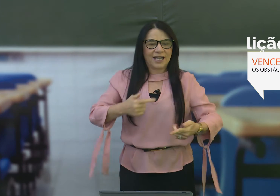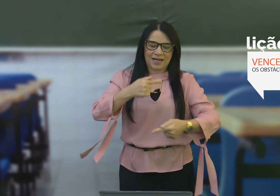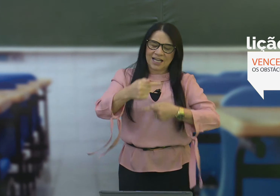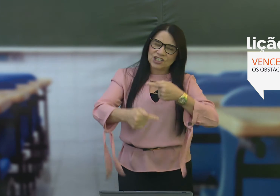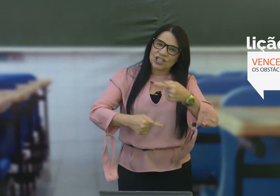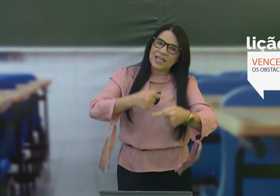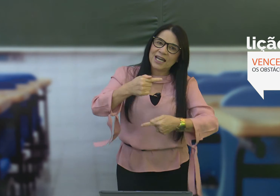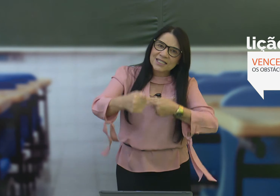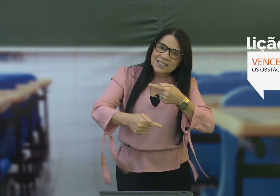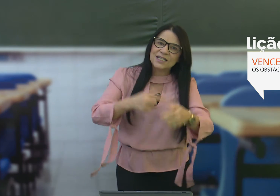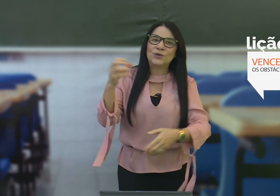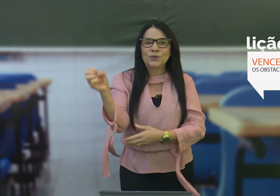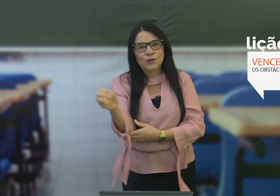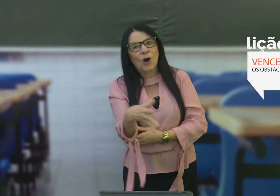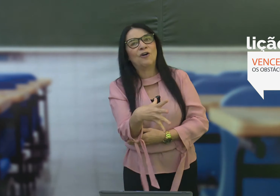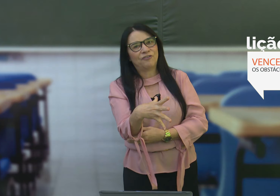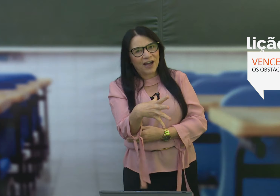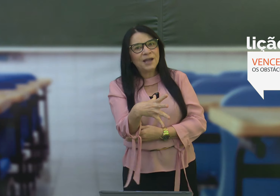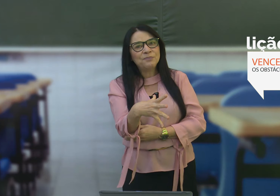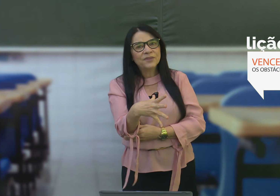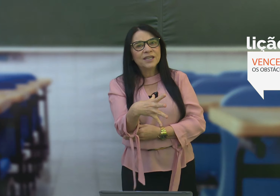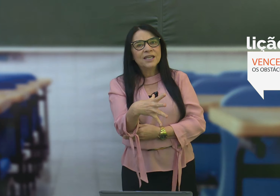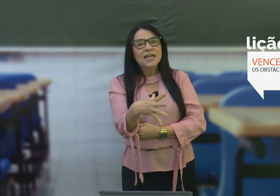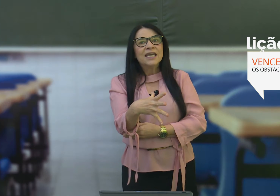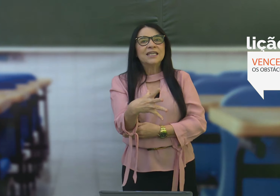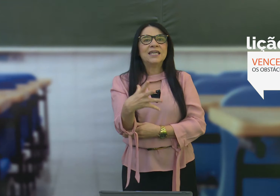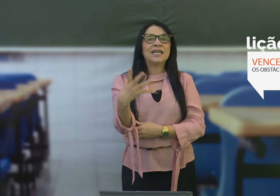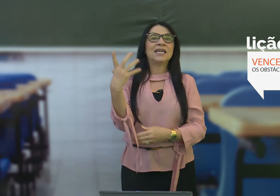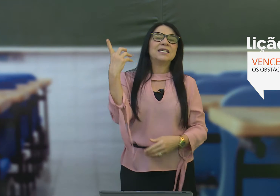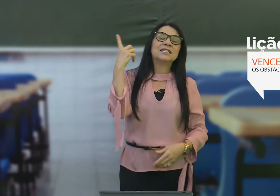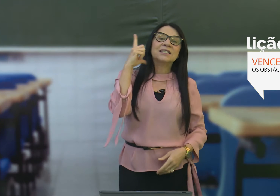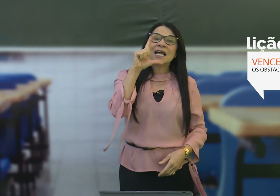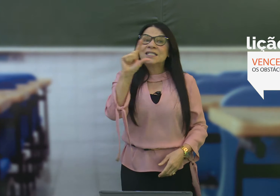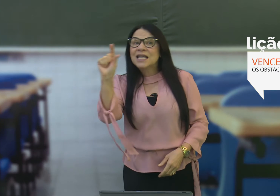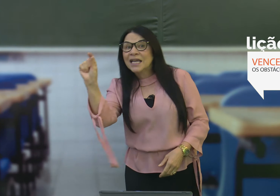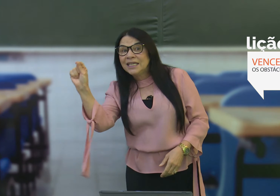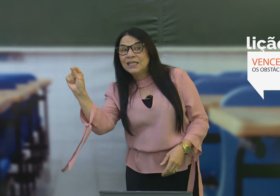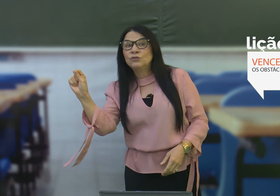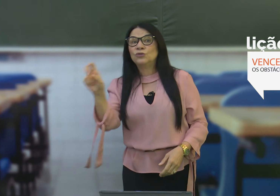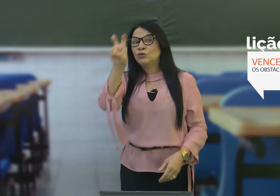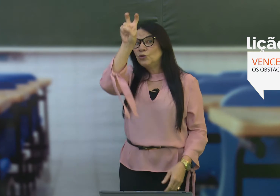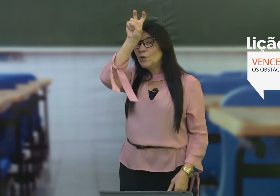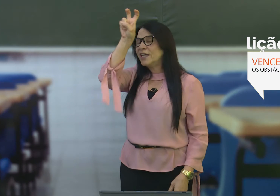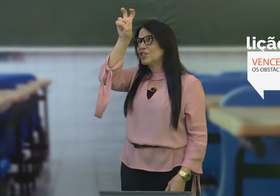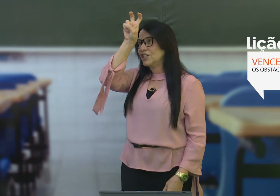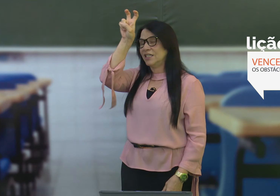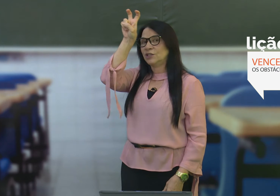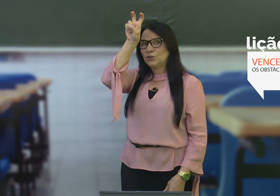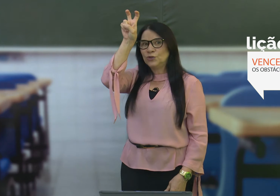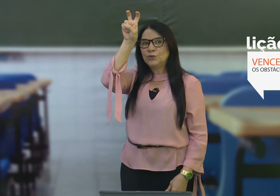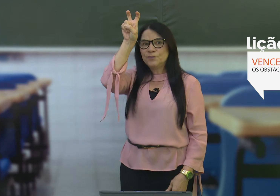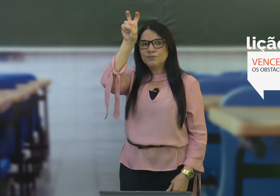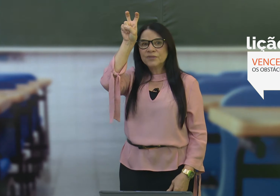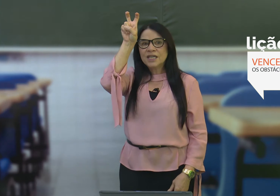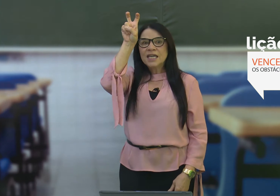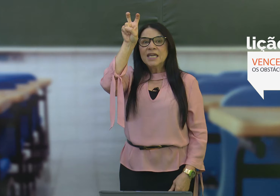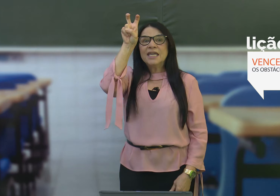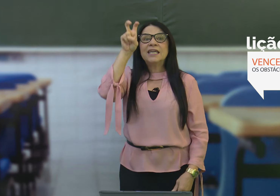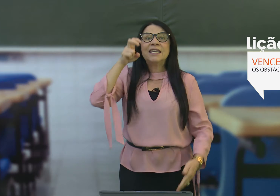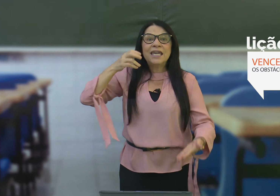na geração nova, que está saindo do Egito e que